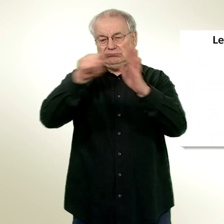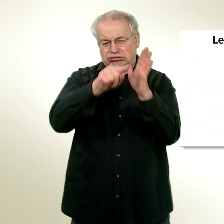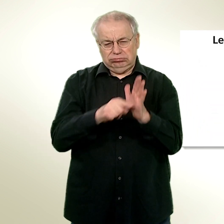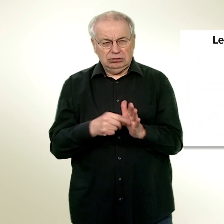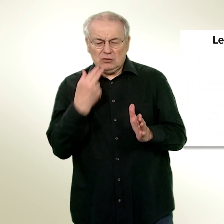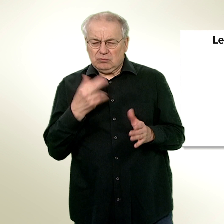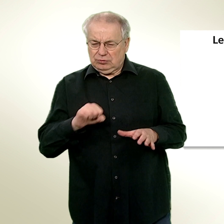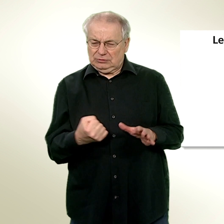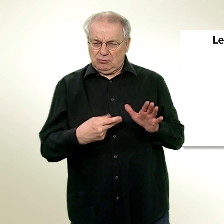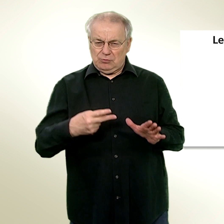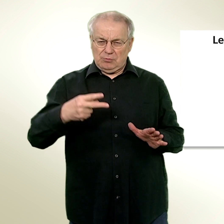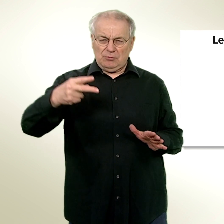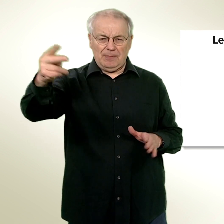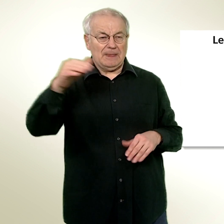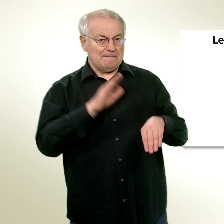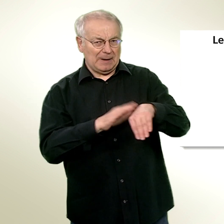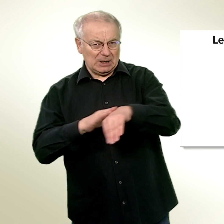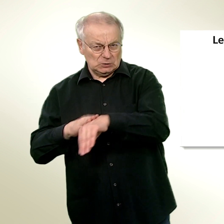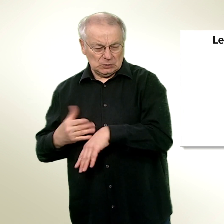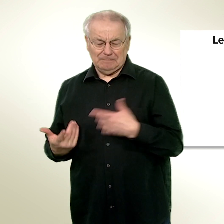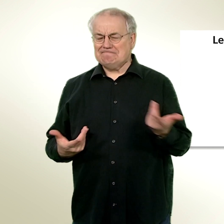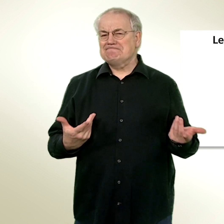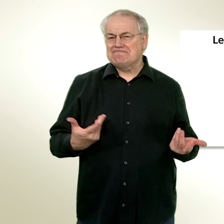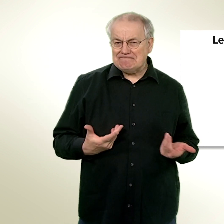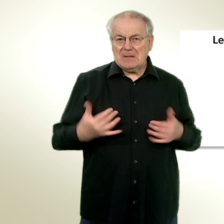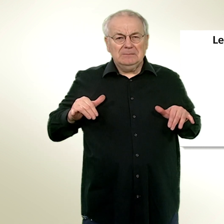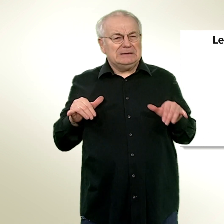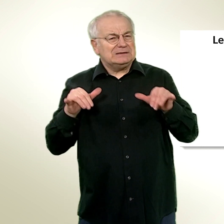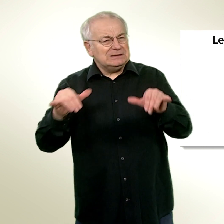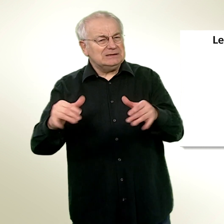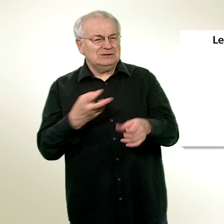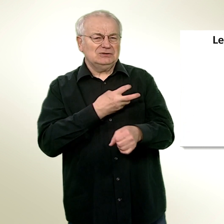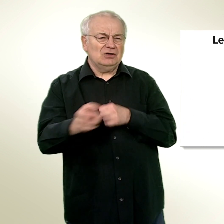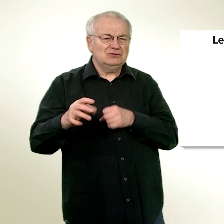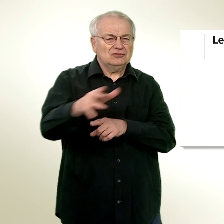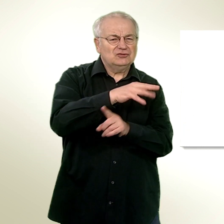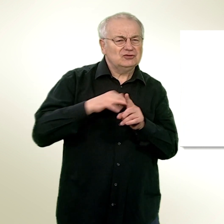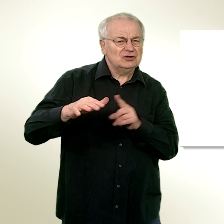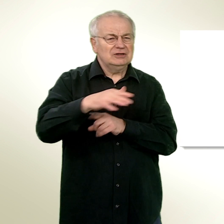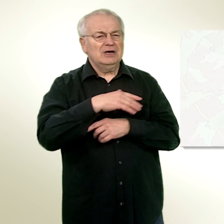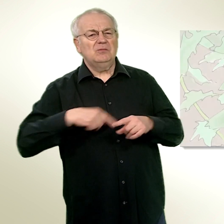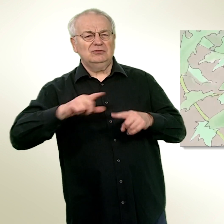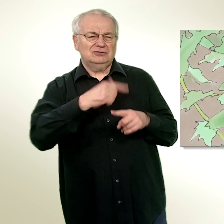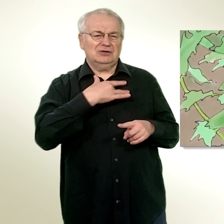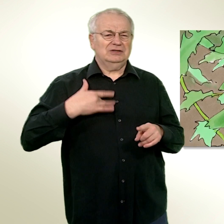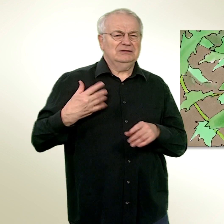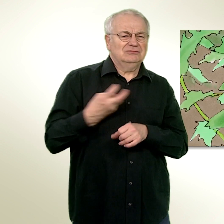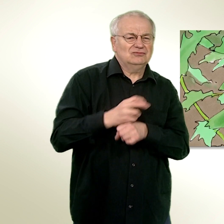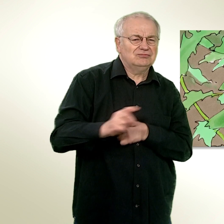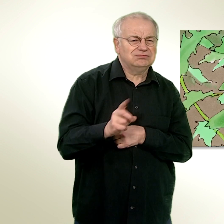plus strictes. Ces précautions permettent d'éviter que les pesticides ne nuisent à l'environnement et à la santé. Si l'initiative était